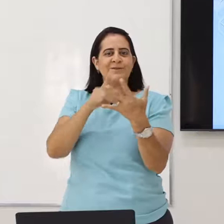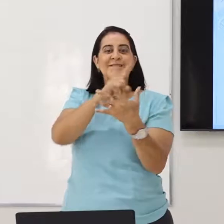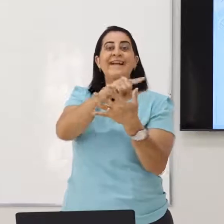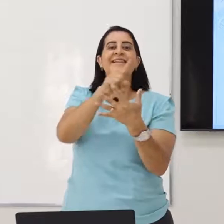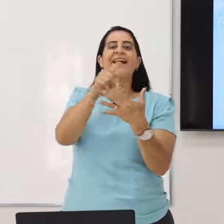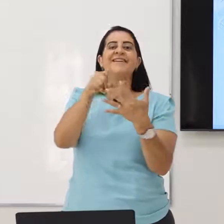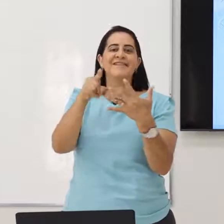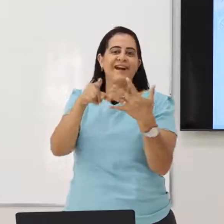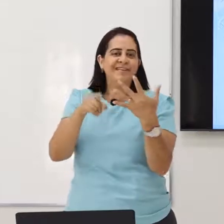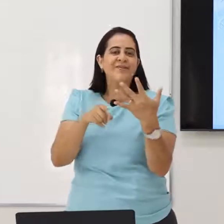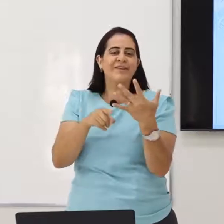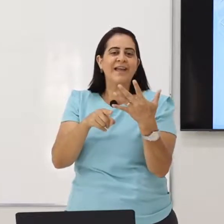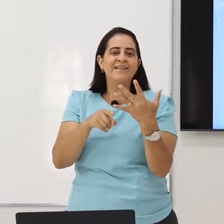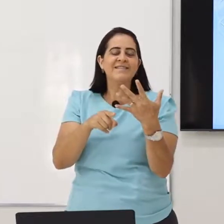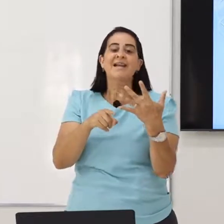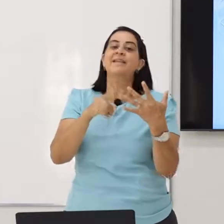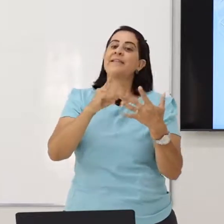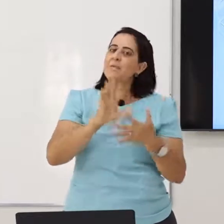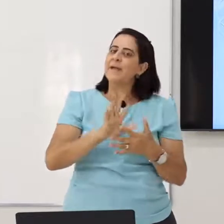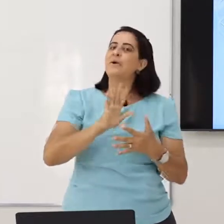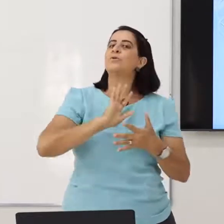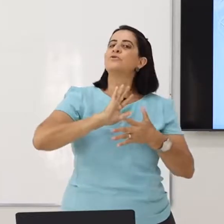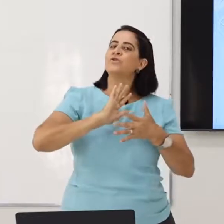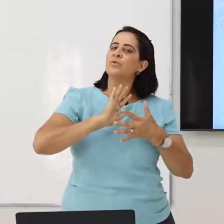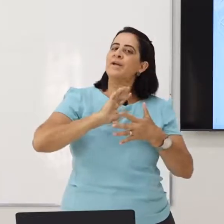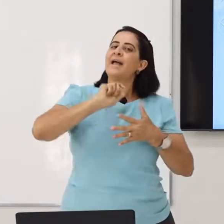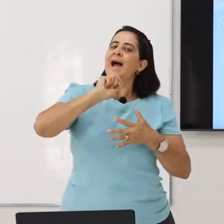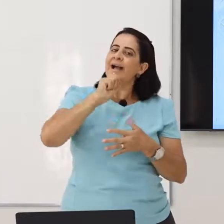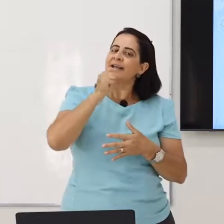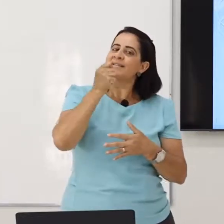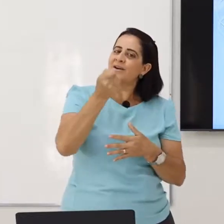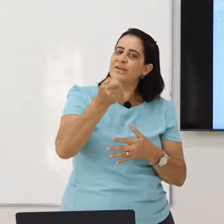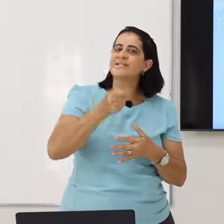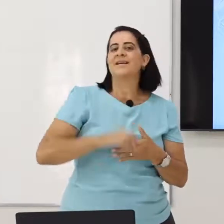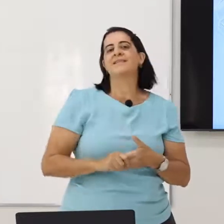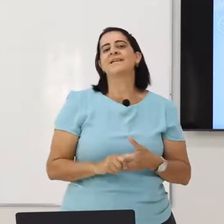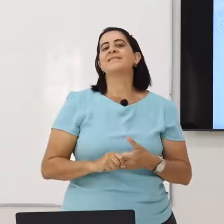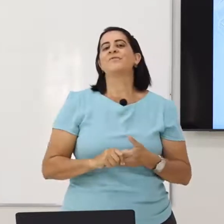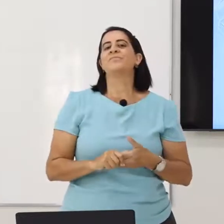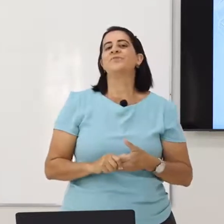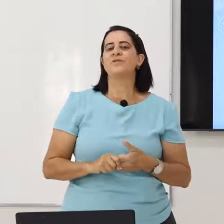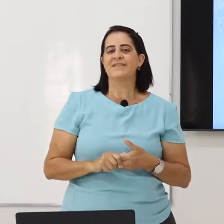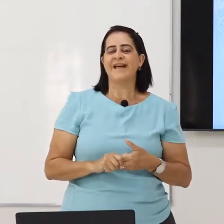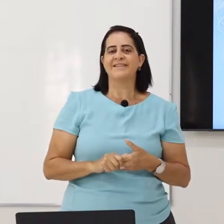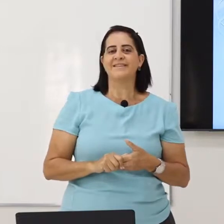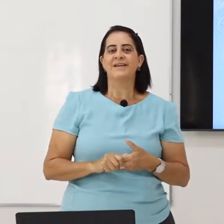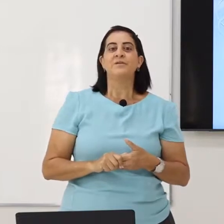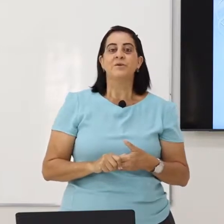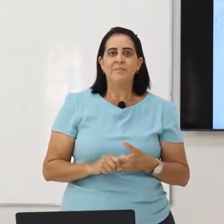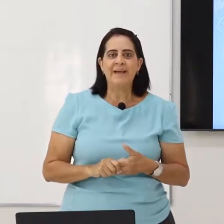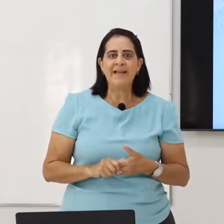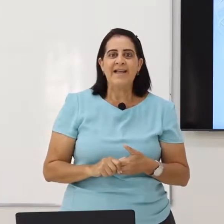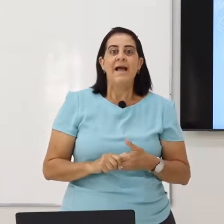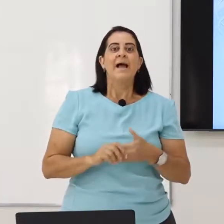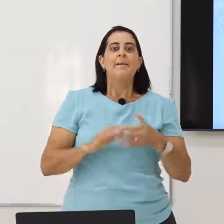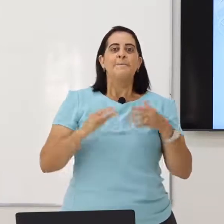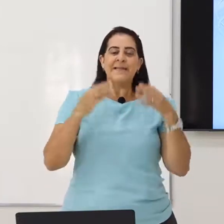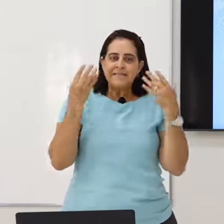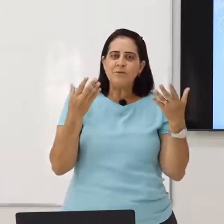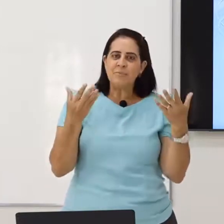a ideia de cada um deles, também constitui a questão da sinalização, dos sinais. Tudo bem? Passando para